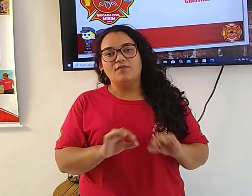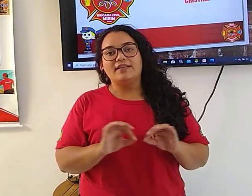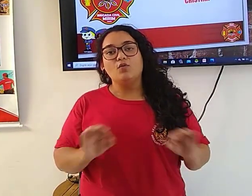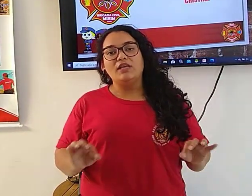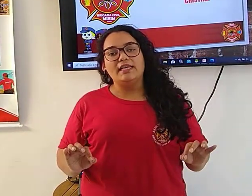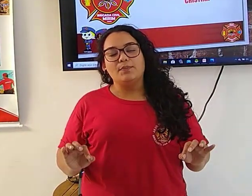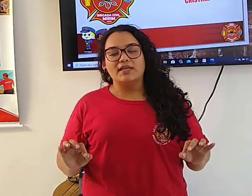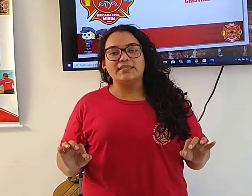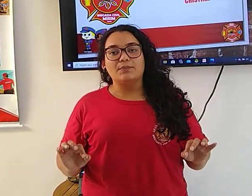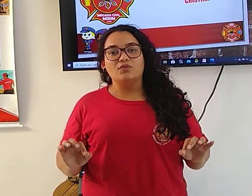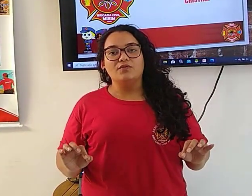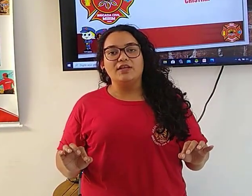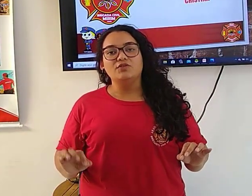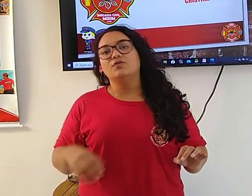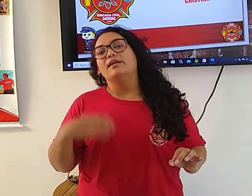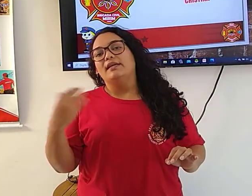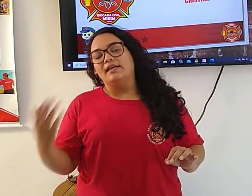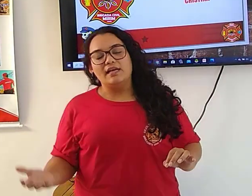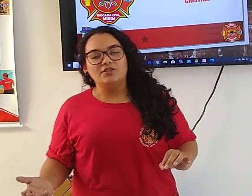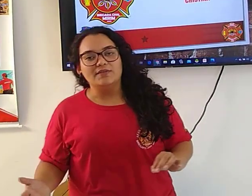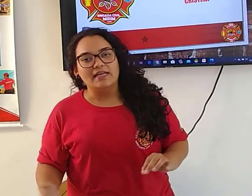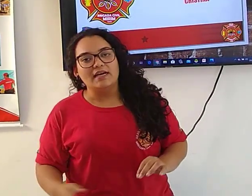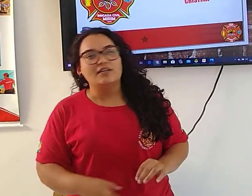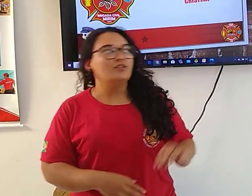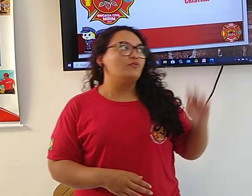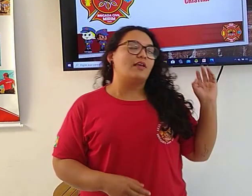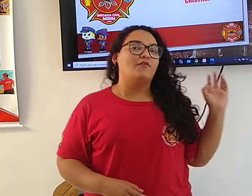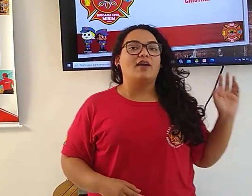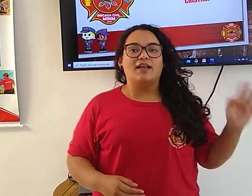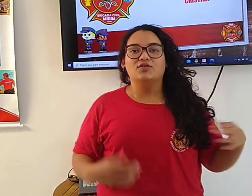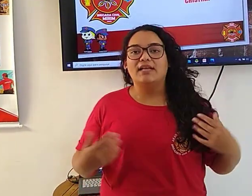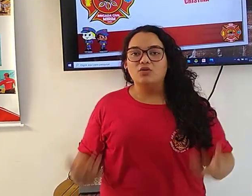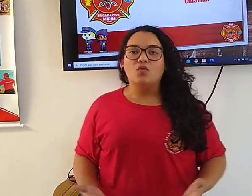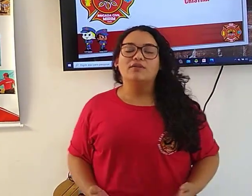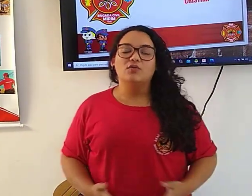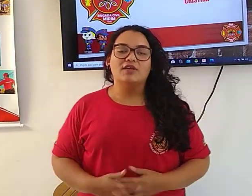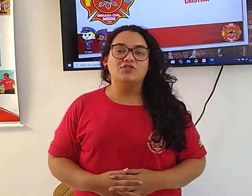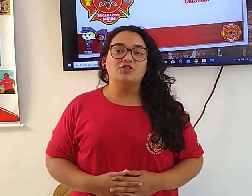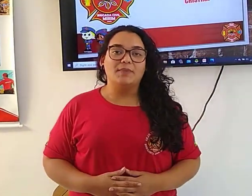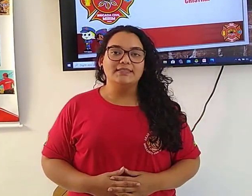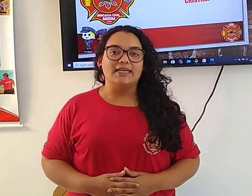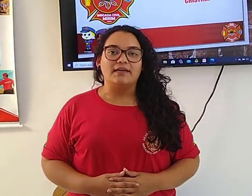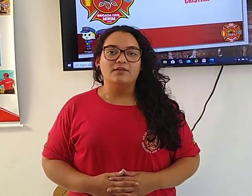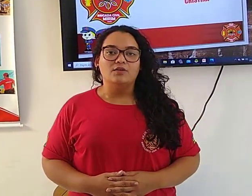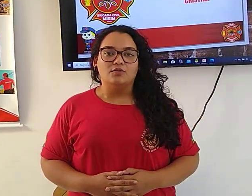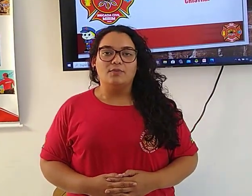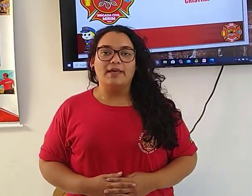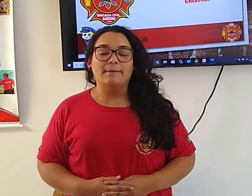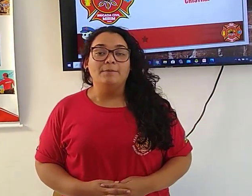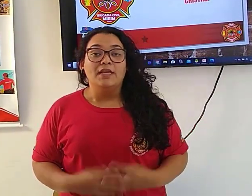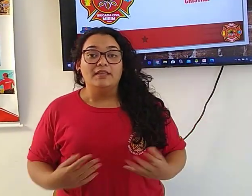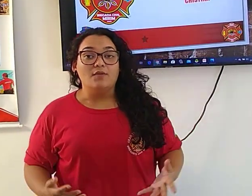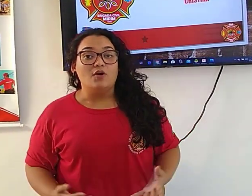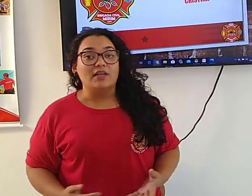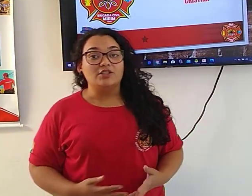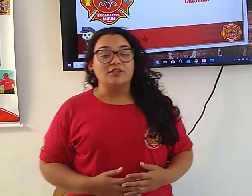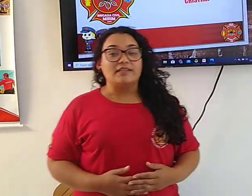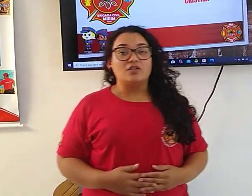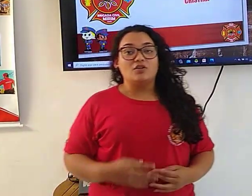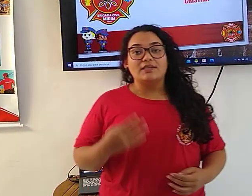link, por exemplo, do vídeo e da atividade, do que for relacionado ao conteúdo que a gente passar, tudo bem? Então, olha, a gente está tendo a nossa quarta